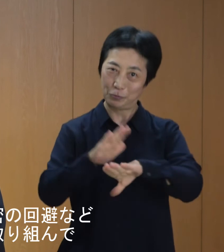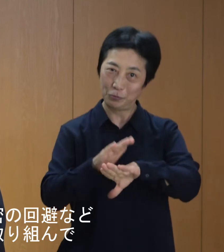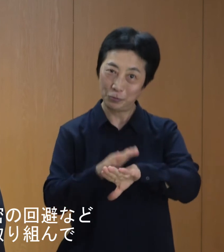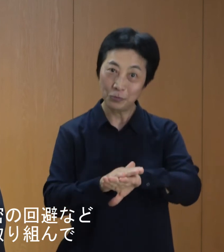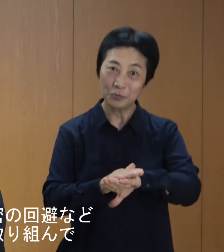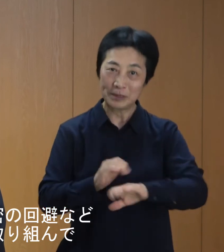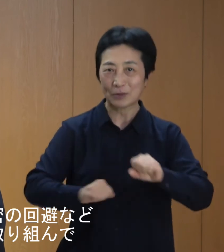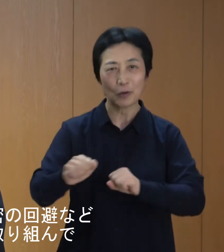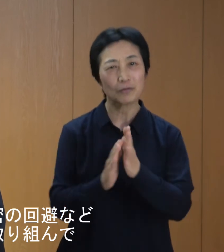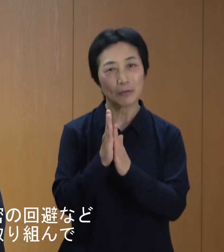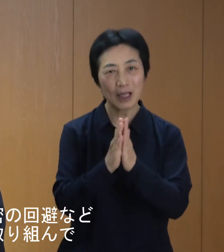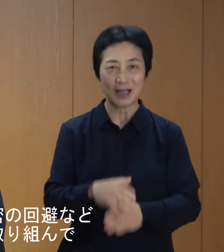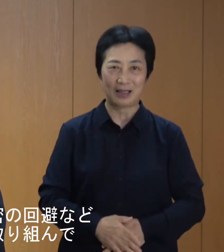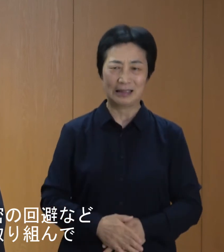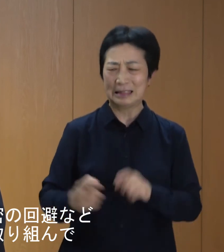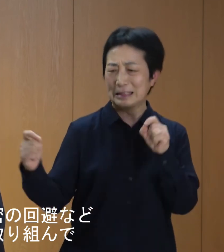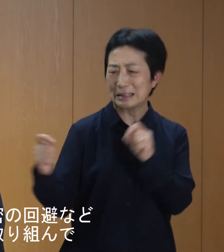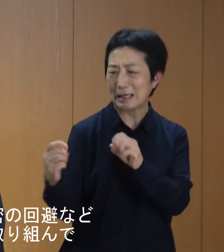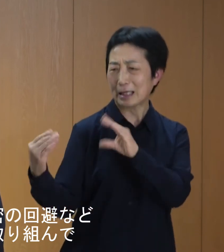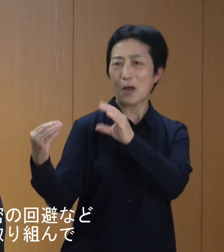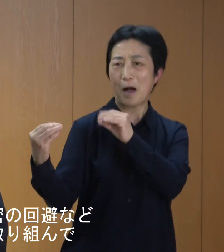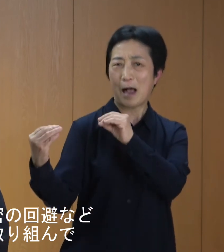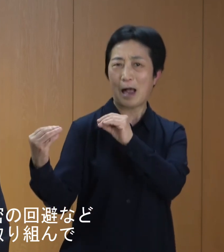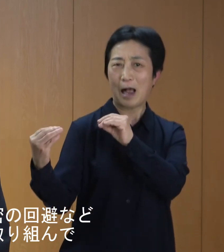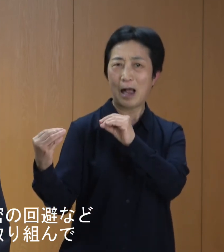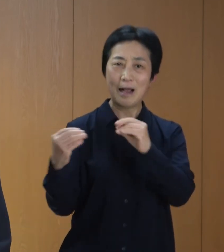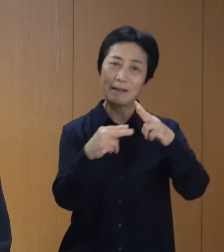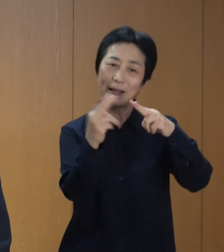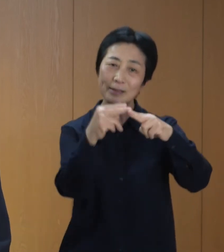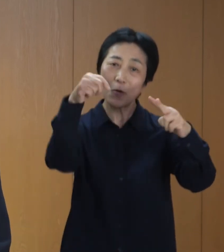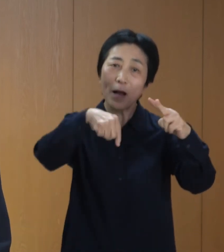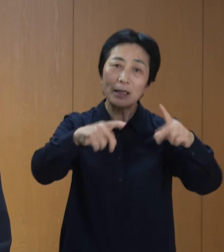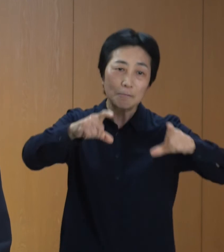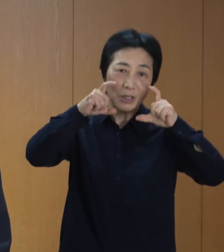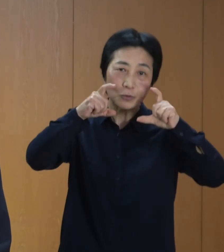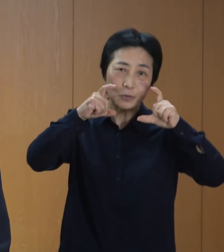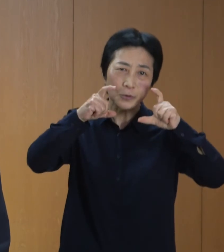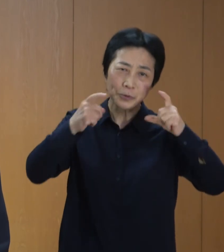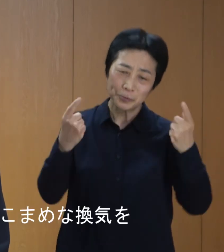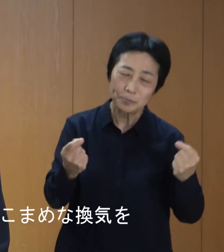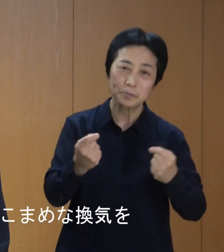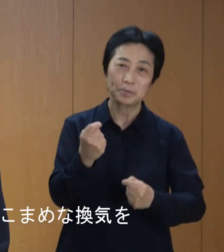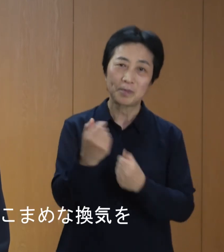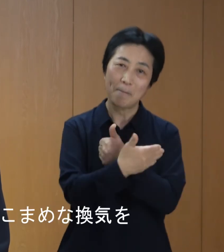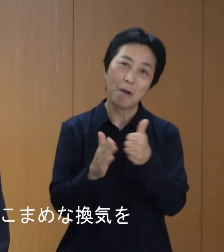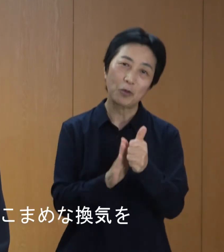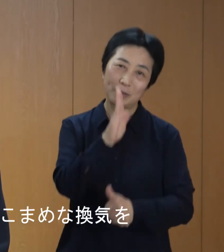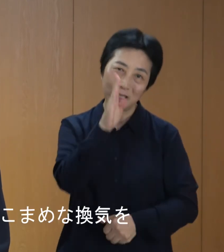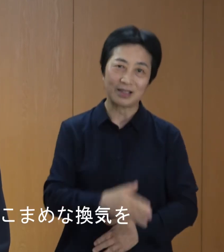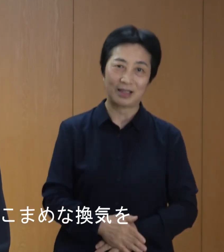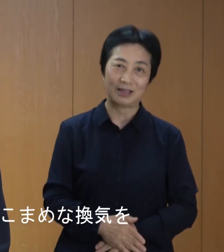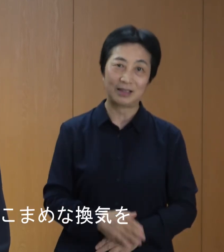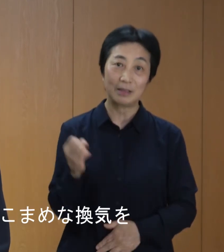離の会話、移動中の車内でもマスクの着用を徹底してください。4つに、冬季を迎え